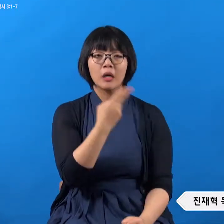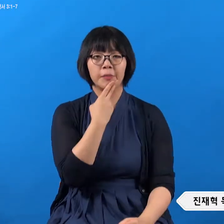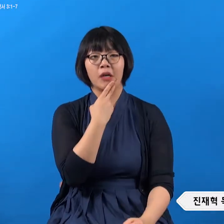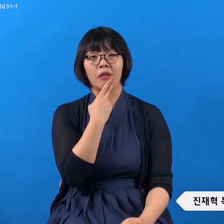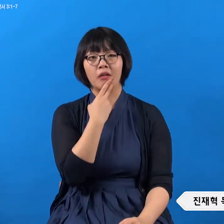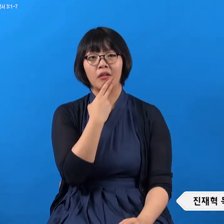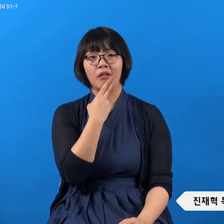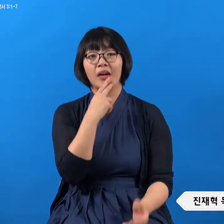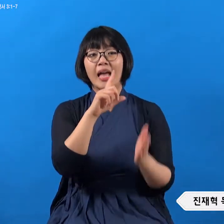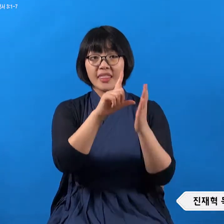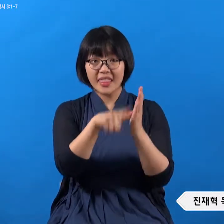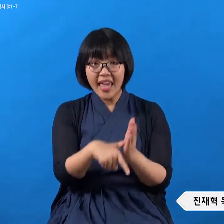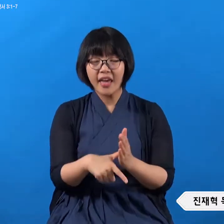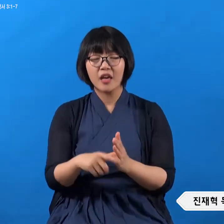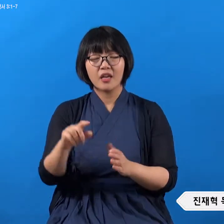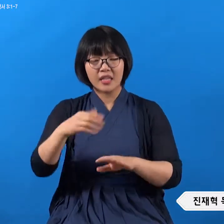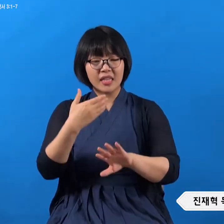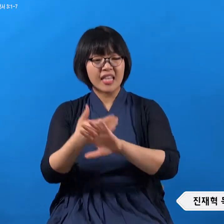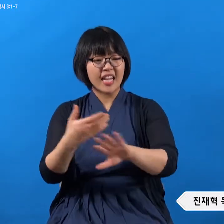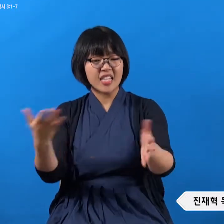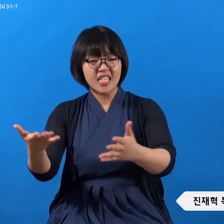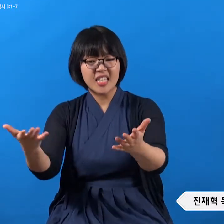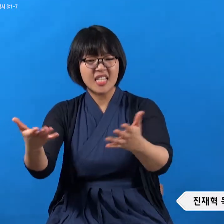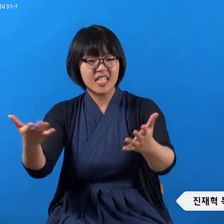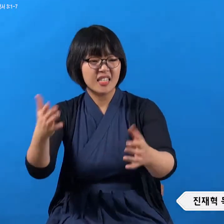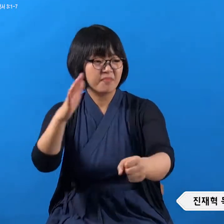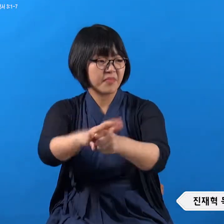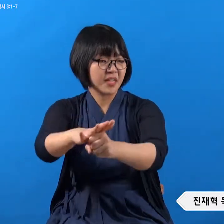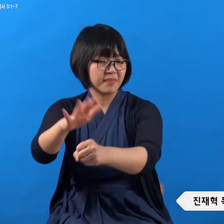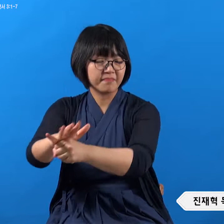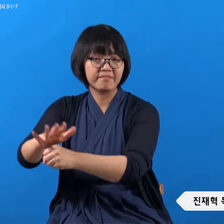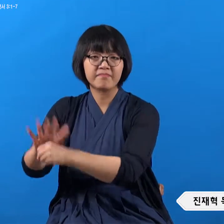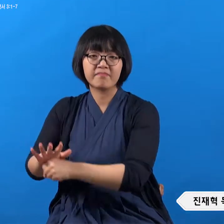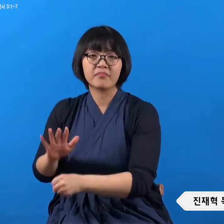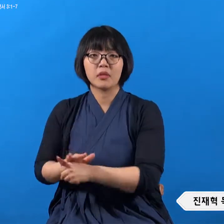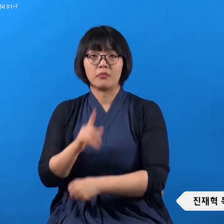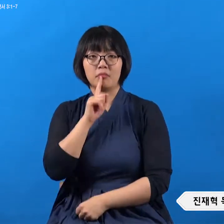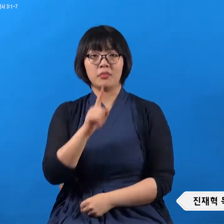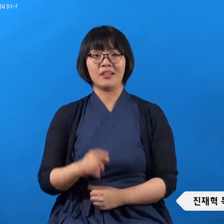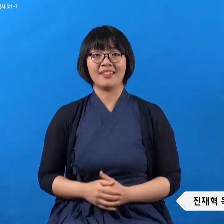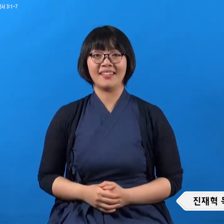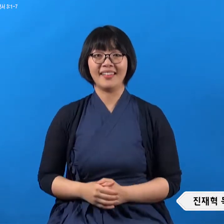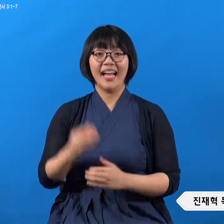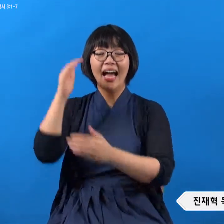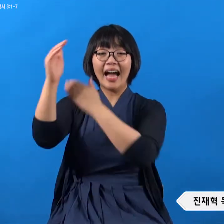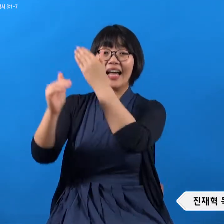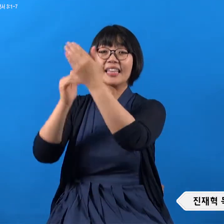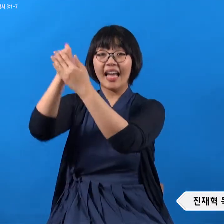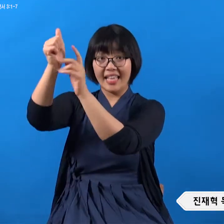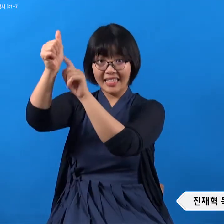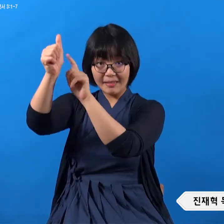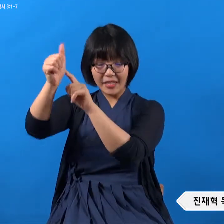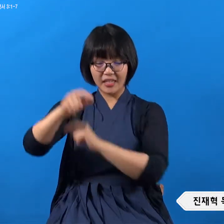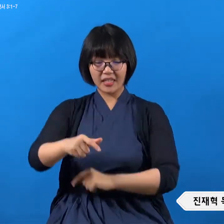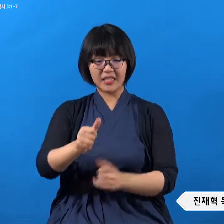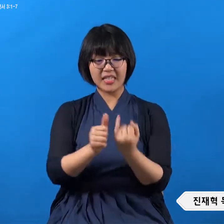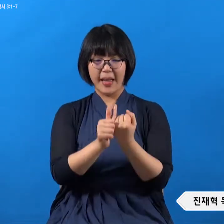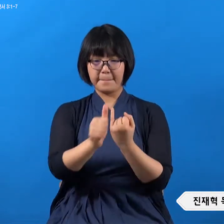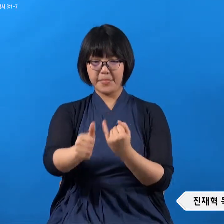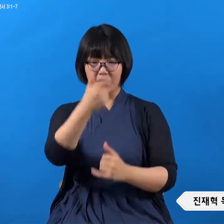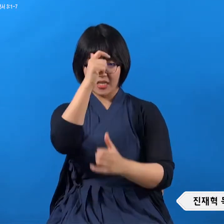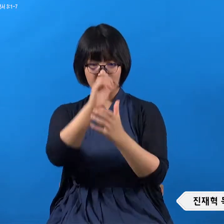때 다른 모든 것들이 다 막혀버리고 되지 않음을 말합니다. 하나님께서 그